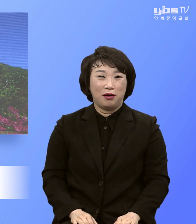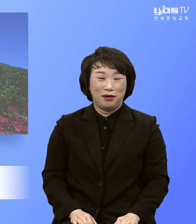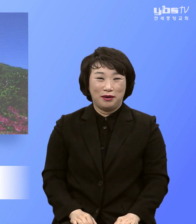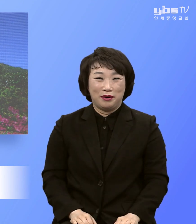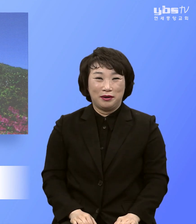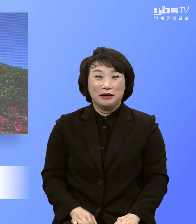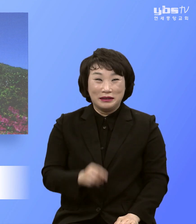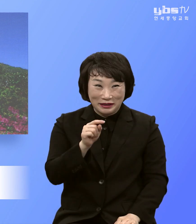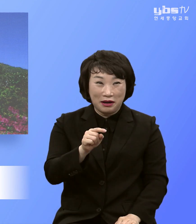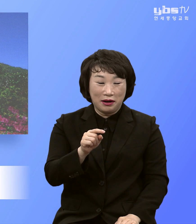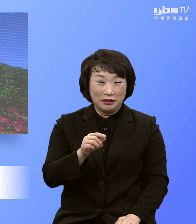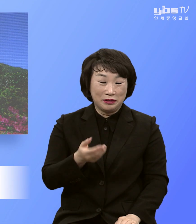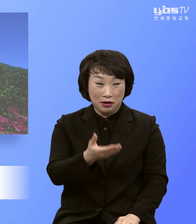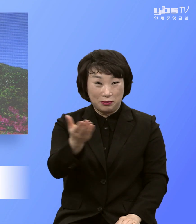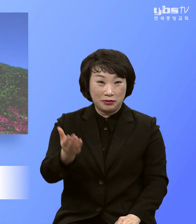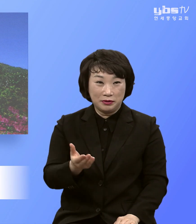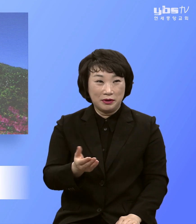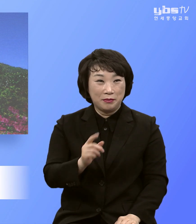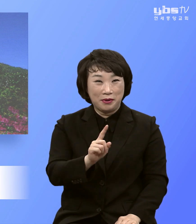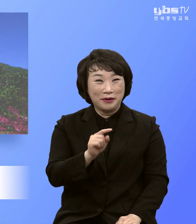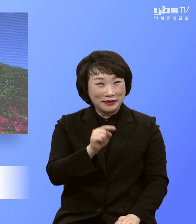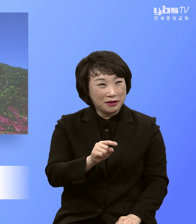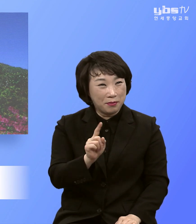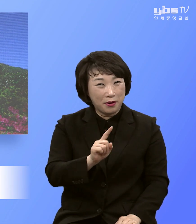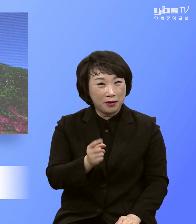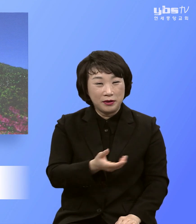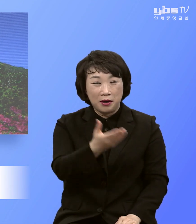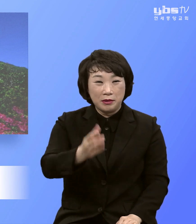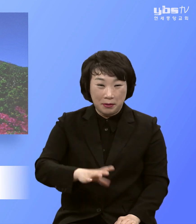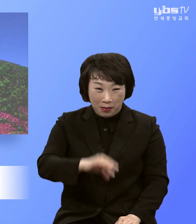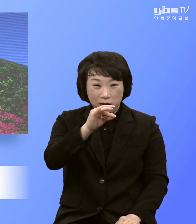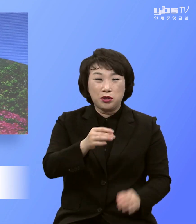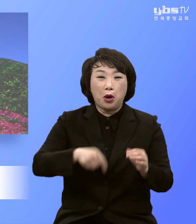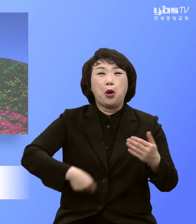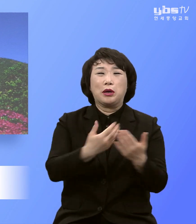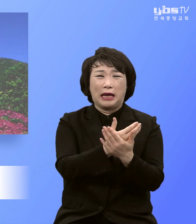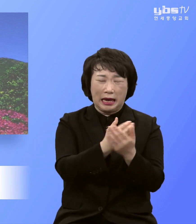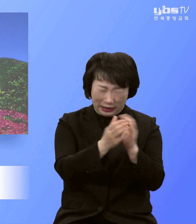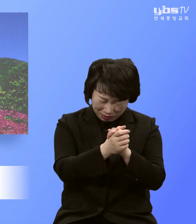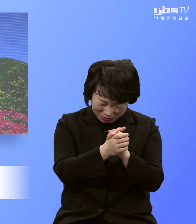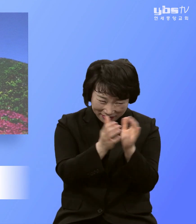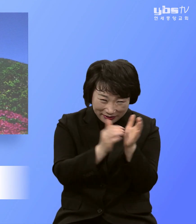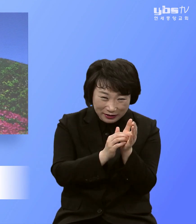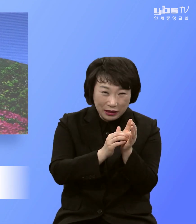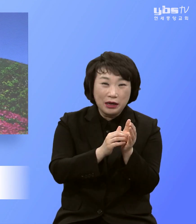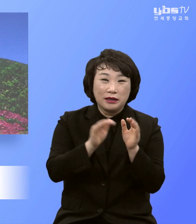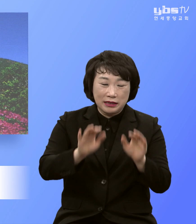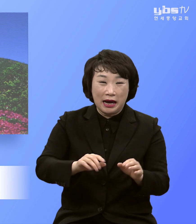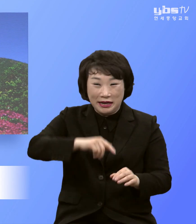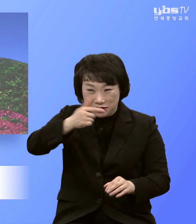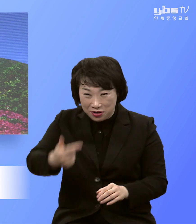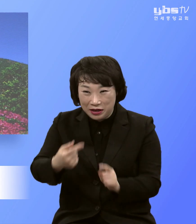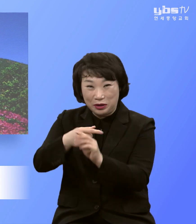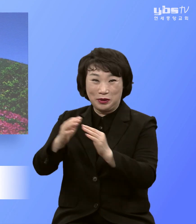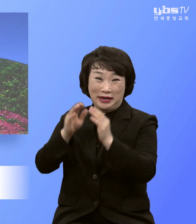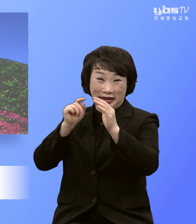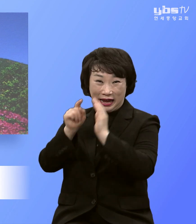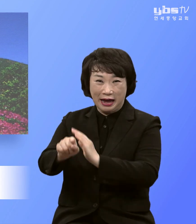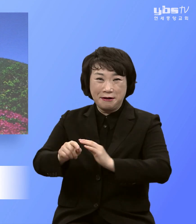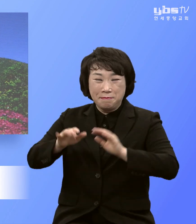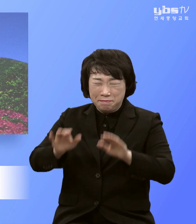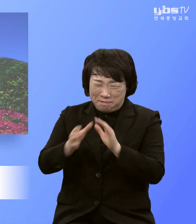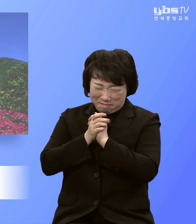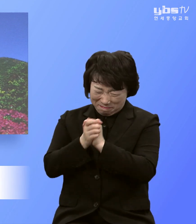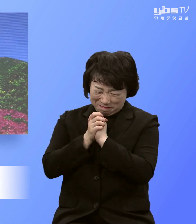예. 이게 세상 말로 말하면 아시벌로 회개 한번 해놓고 저녁에 가서